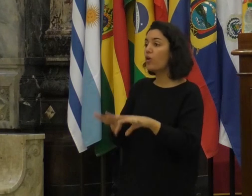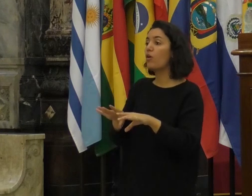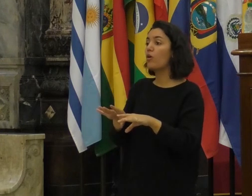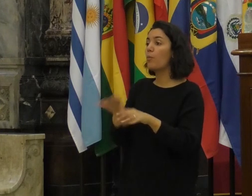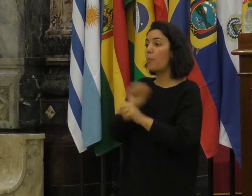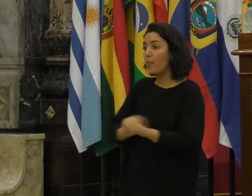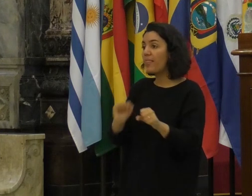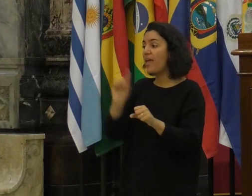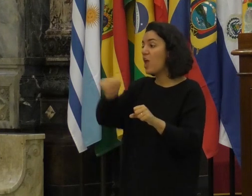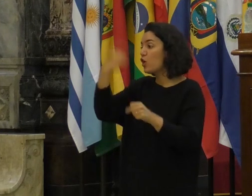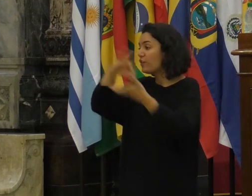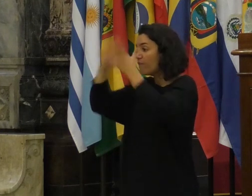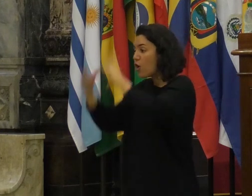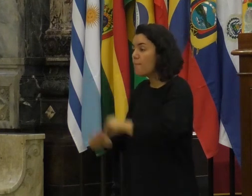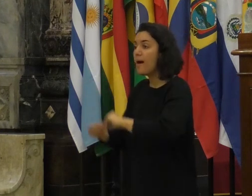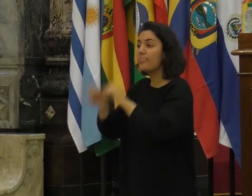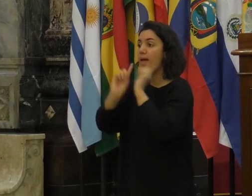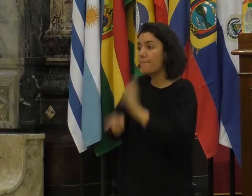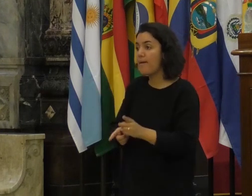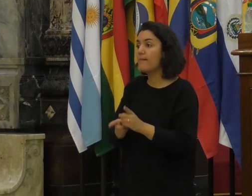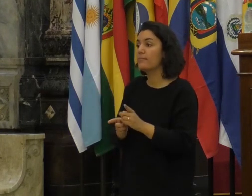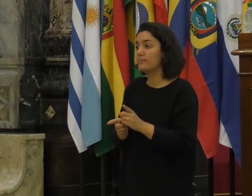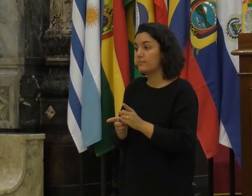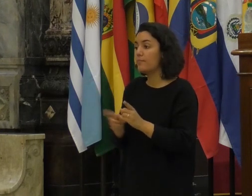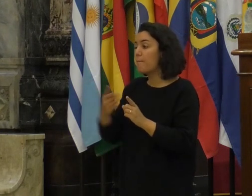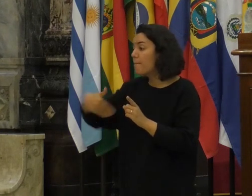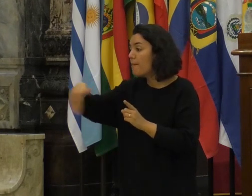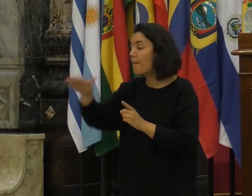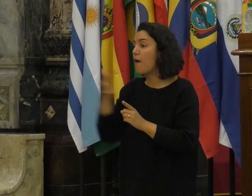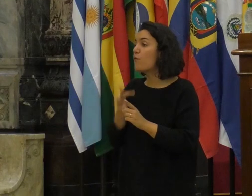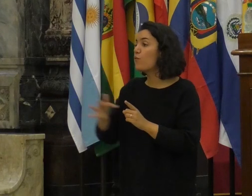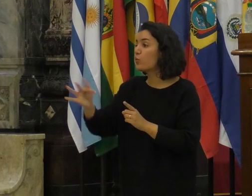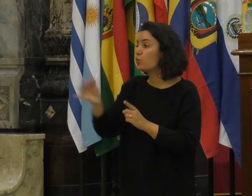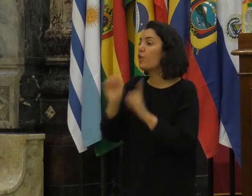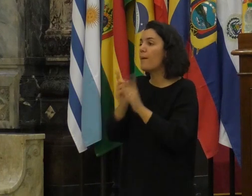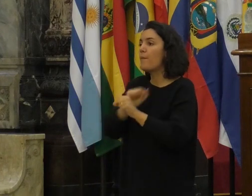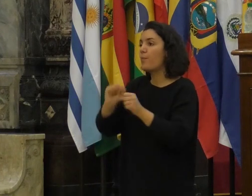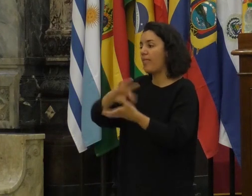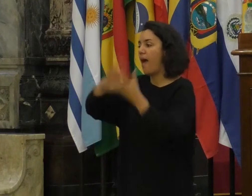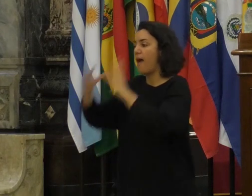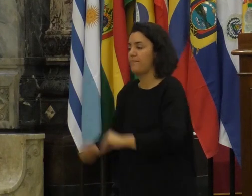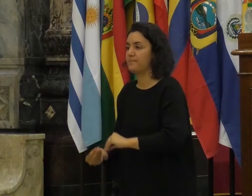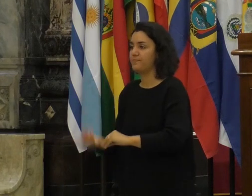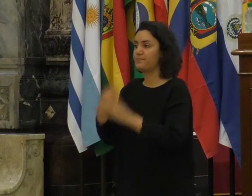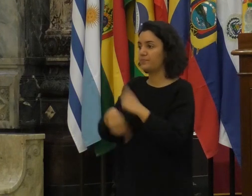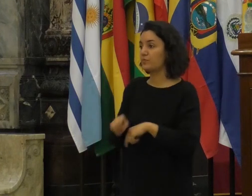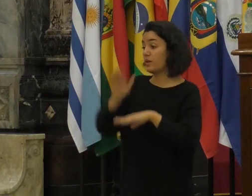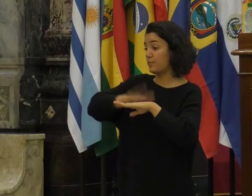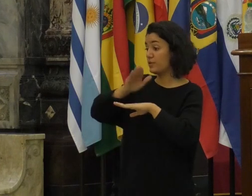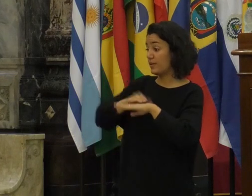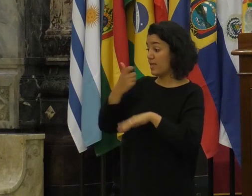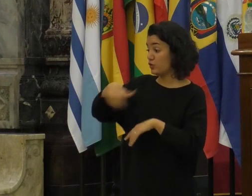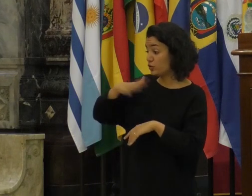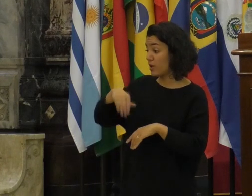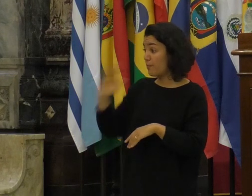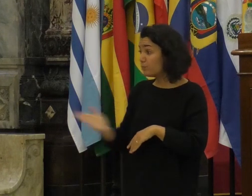aplicarse en otras configuraciones en las que participen a futuro. El sentido de responsabilidad social en el proceso de